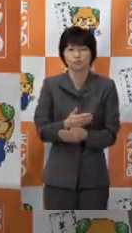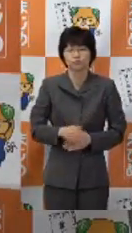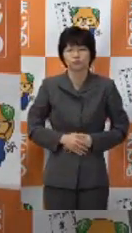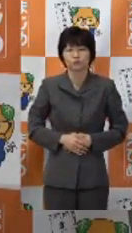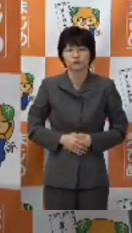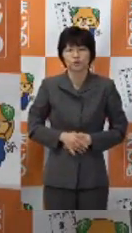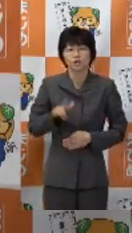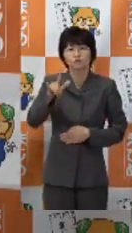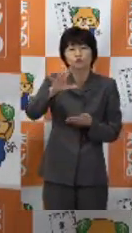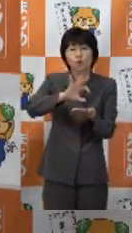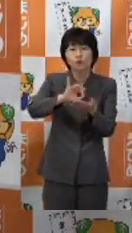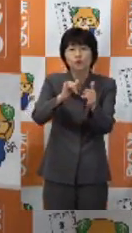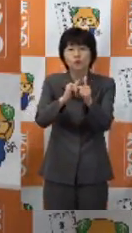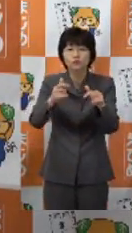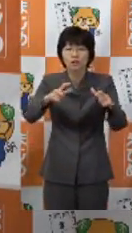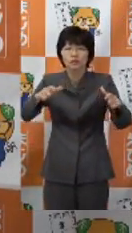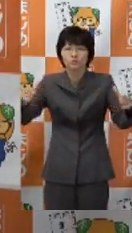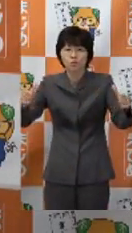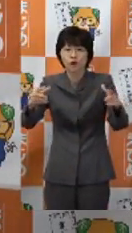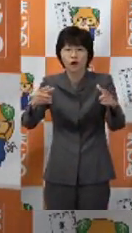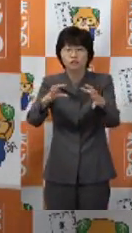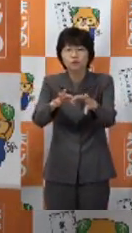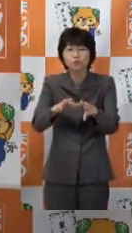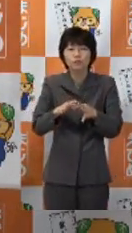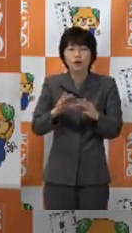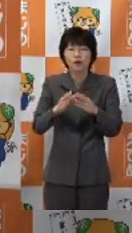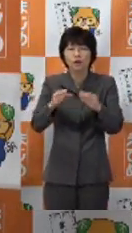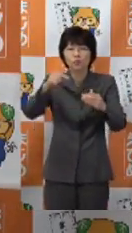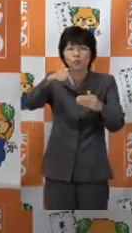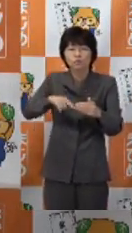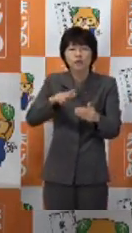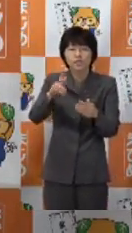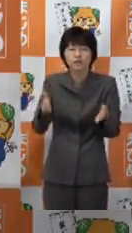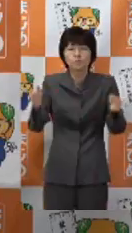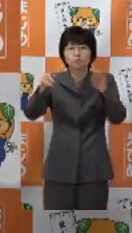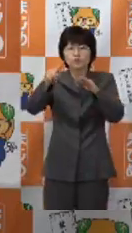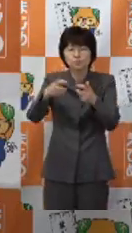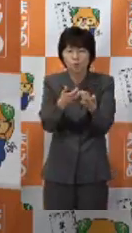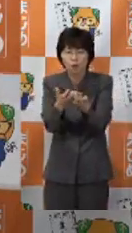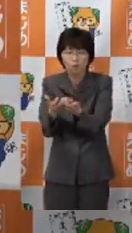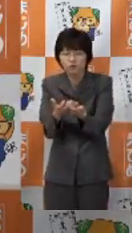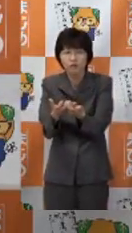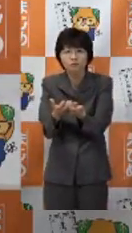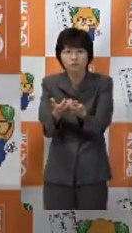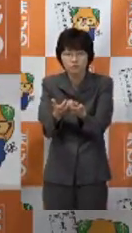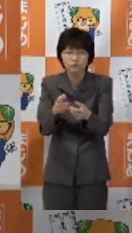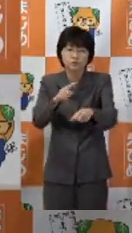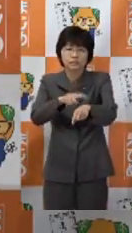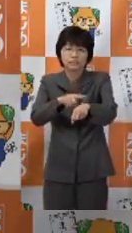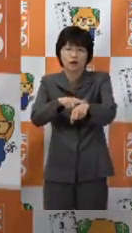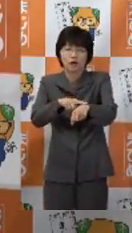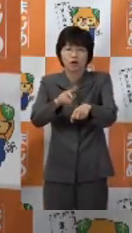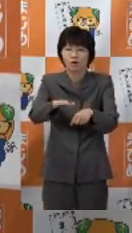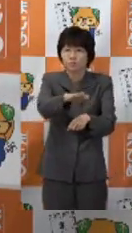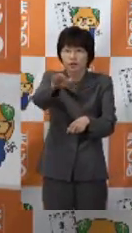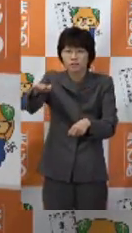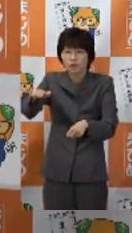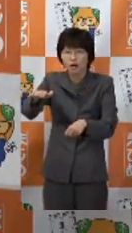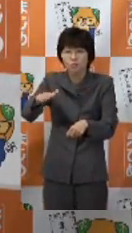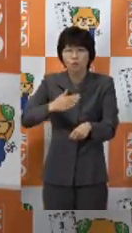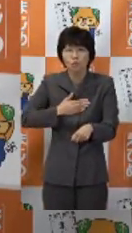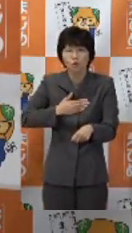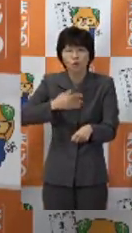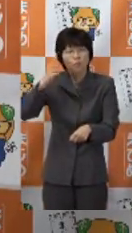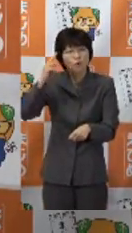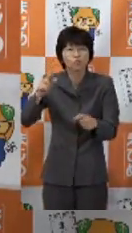からアメン的な検討が必要となるまた空港利用者の増加に伴って各大山旧幕ビルも